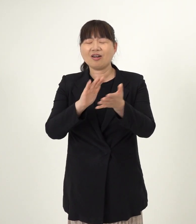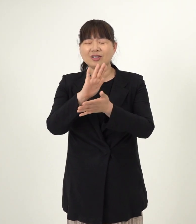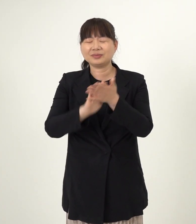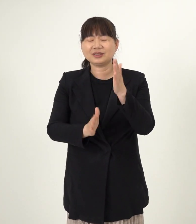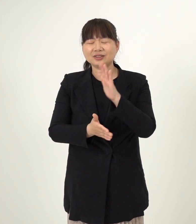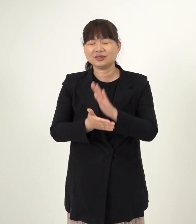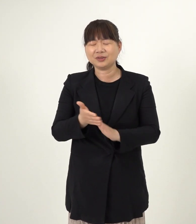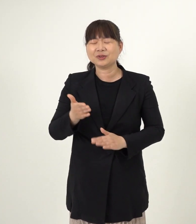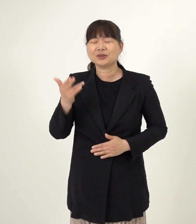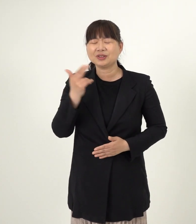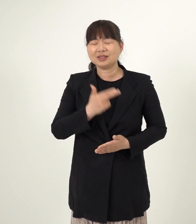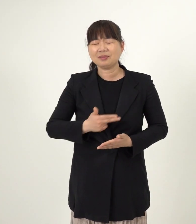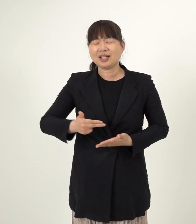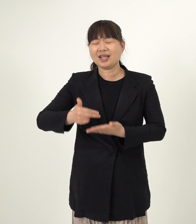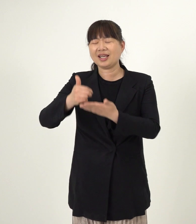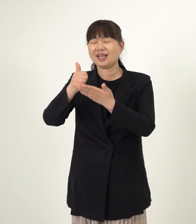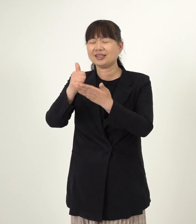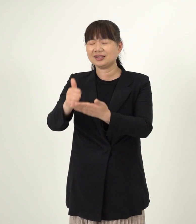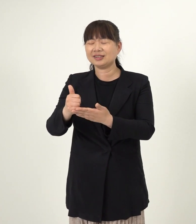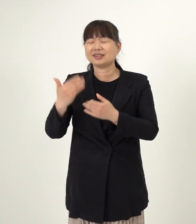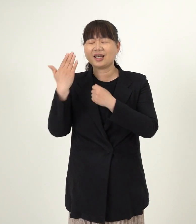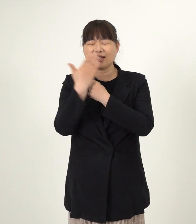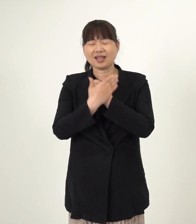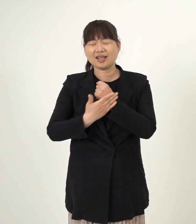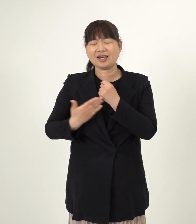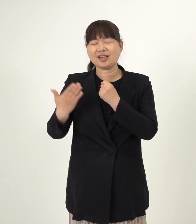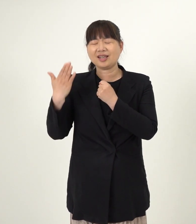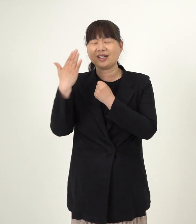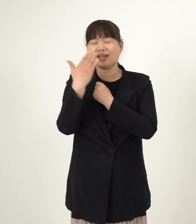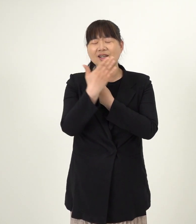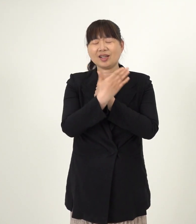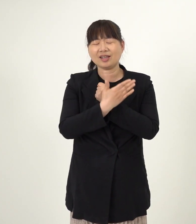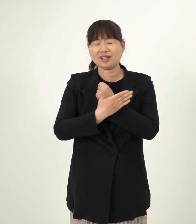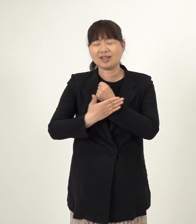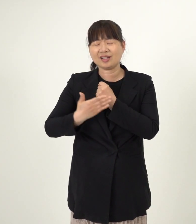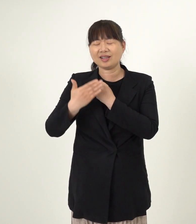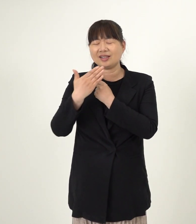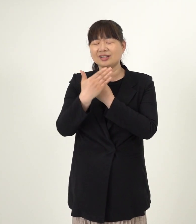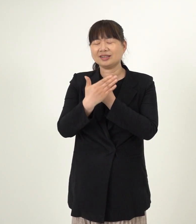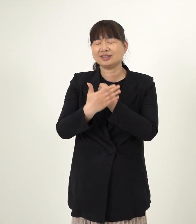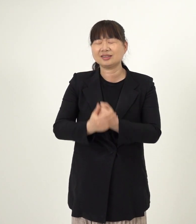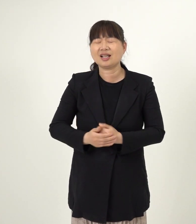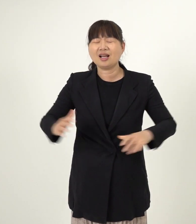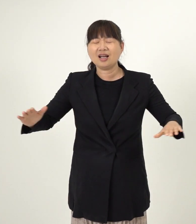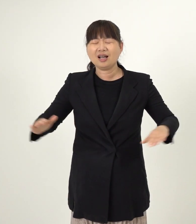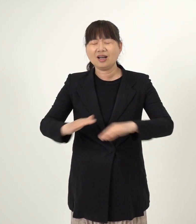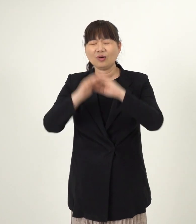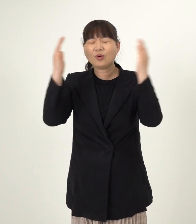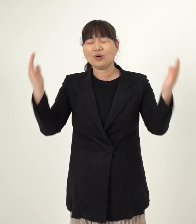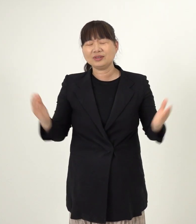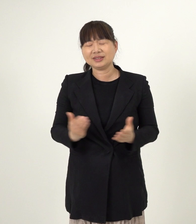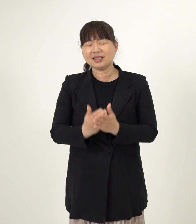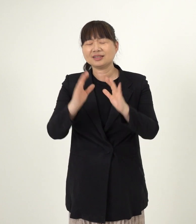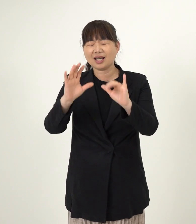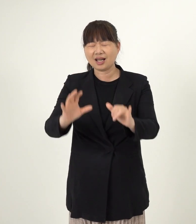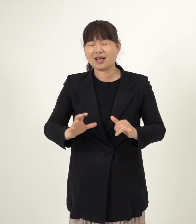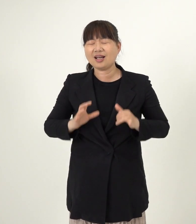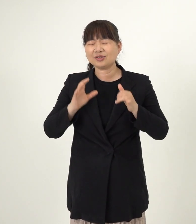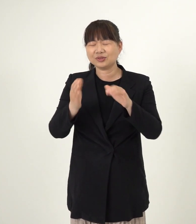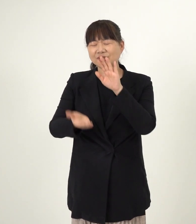그 은혜가 오늘도 우리를 붙드시는 복된 시간이 되기를 바랍니다. 온